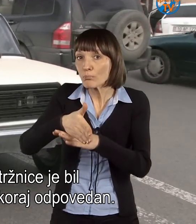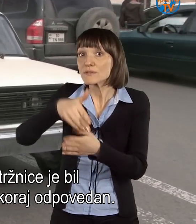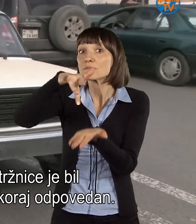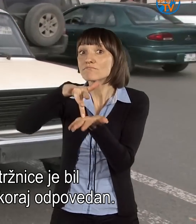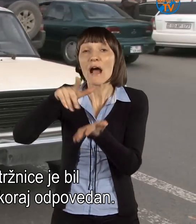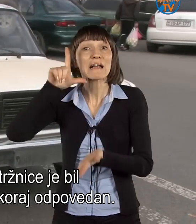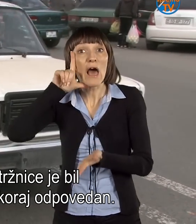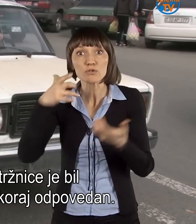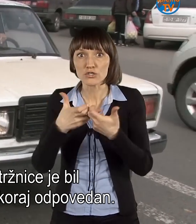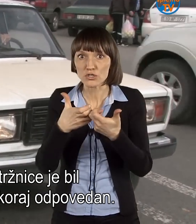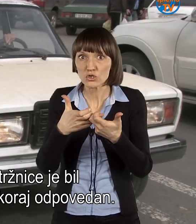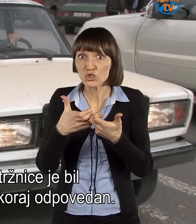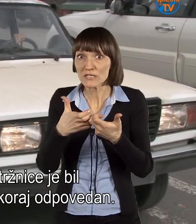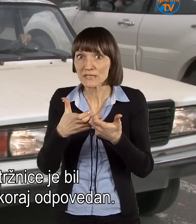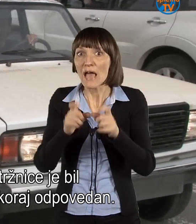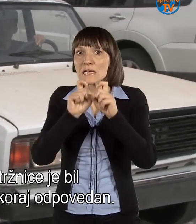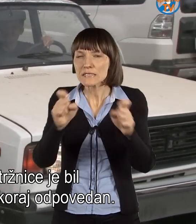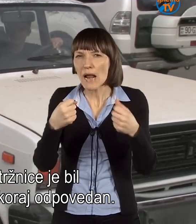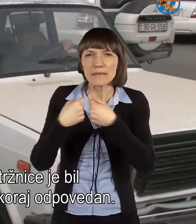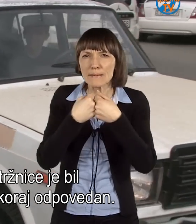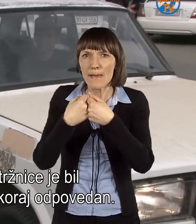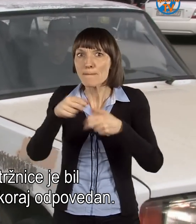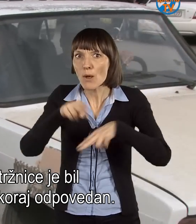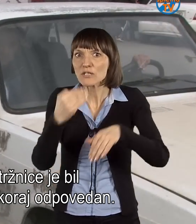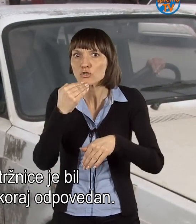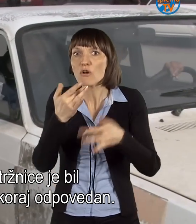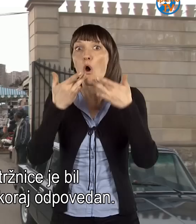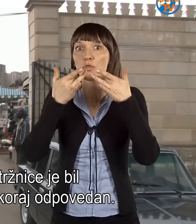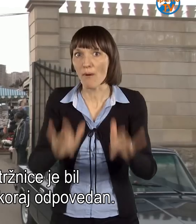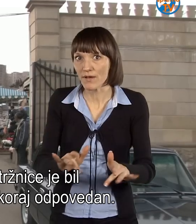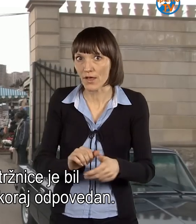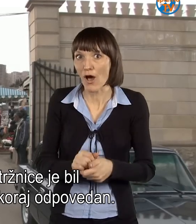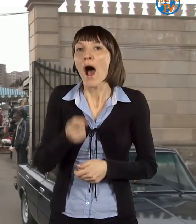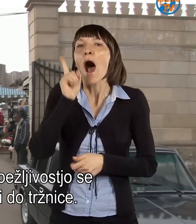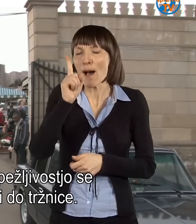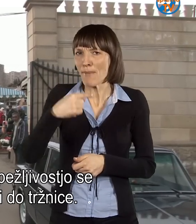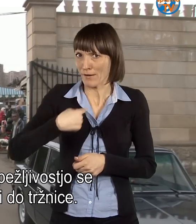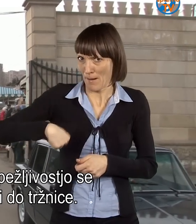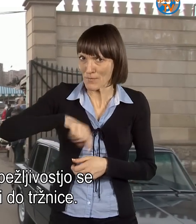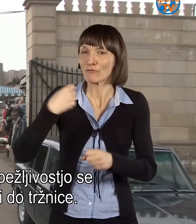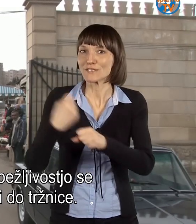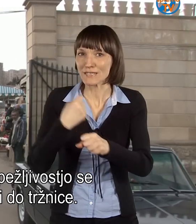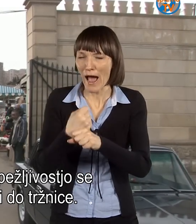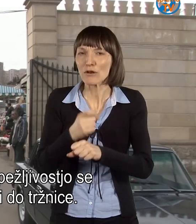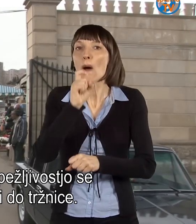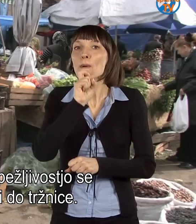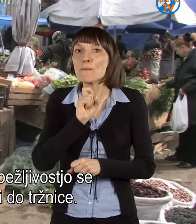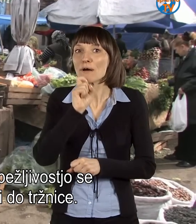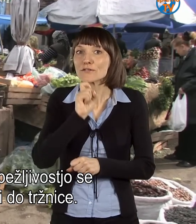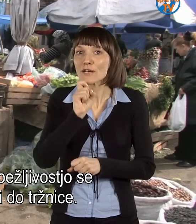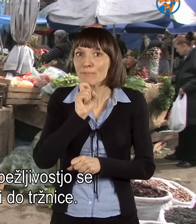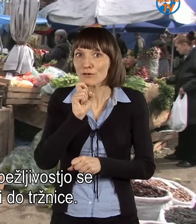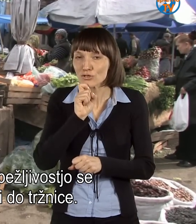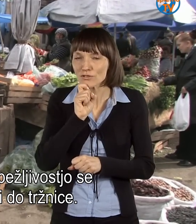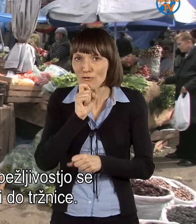osrednje tržnice je bil zaradi gostega prometa skoraj odpovedan. A z vztrajnostjo in